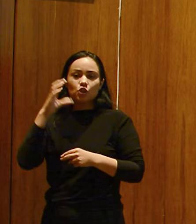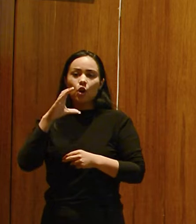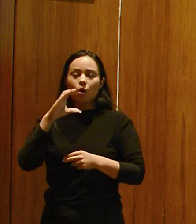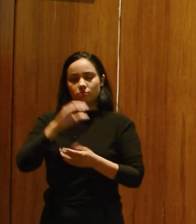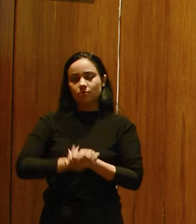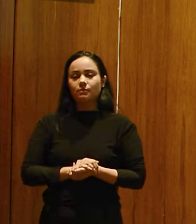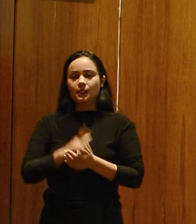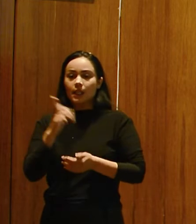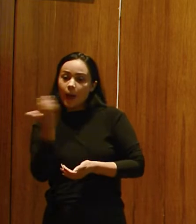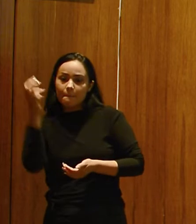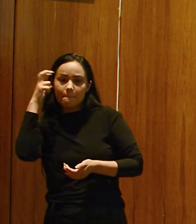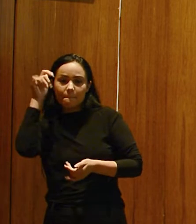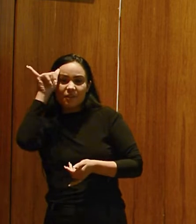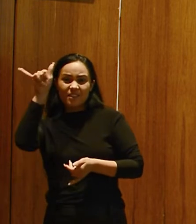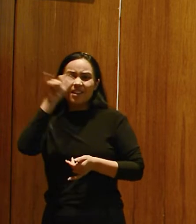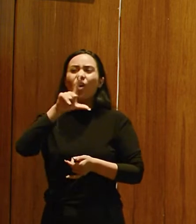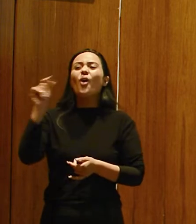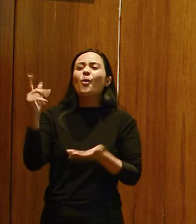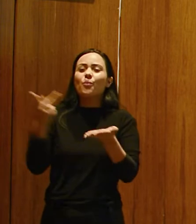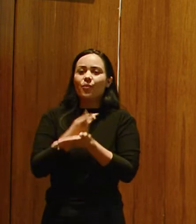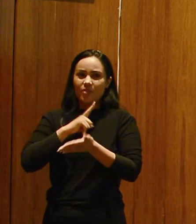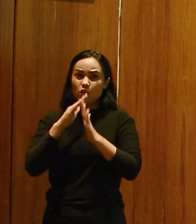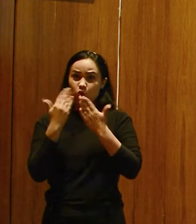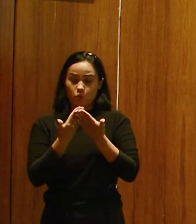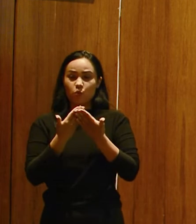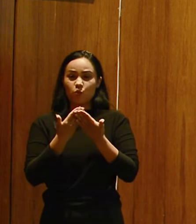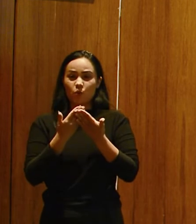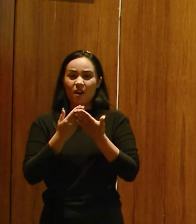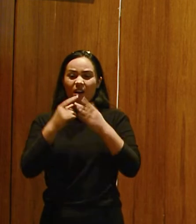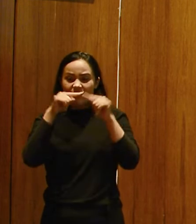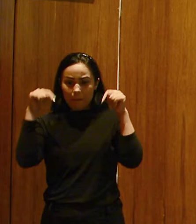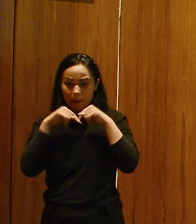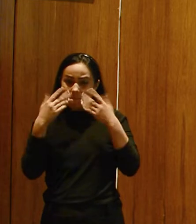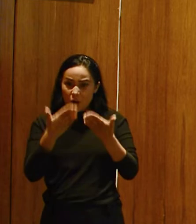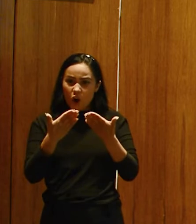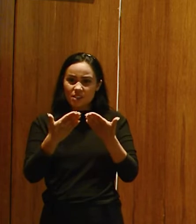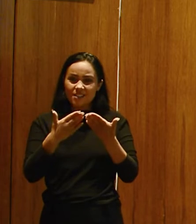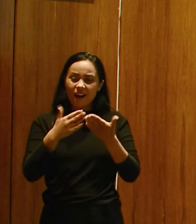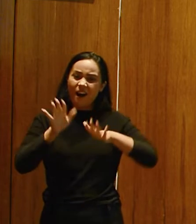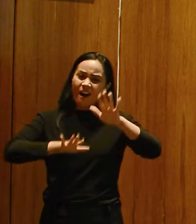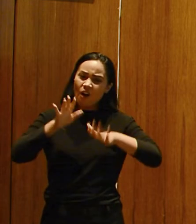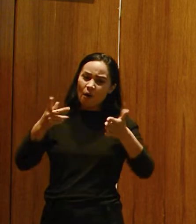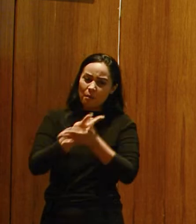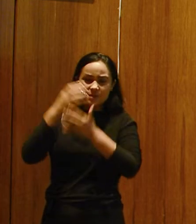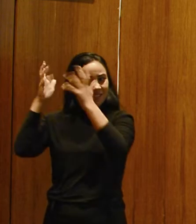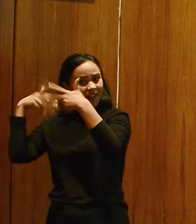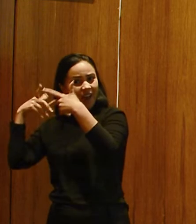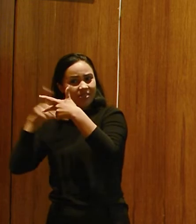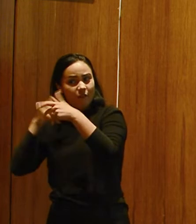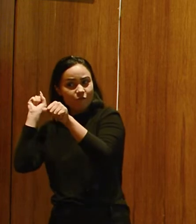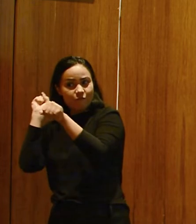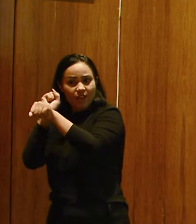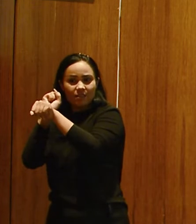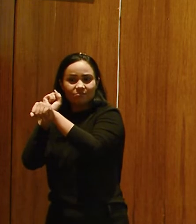gente quer prevenir outras consequências. Já tem estudos de imagem que mostram que algumas áreas do cérebro sofrem